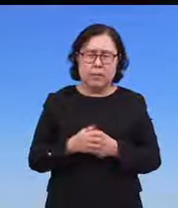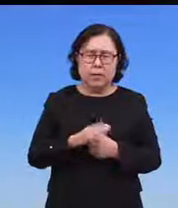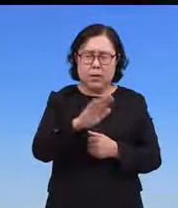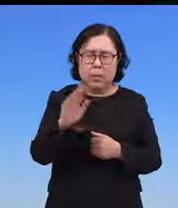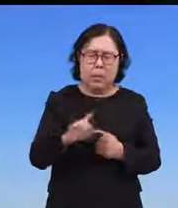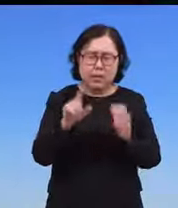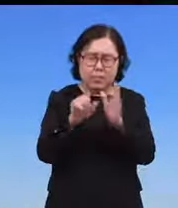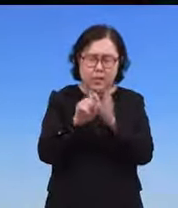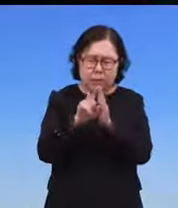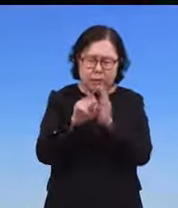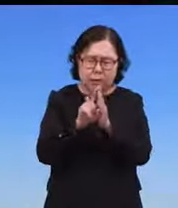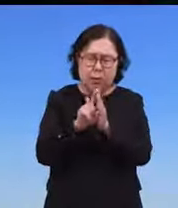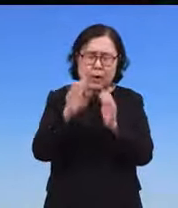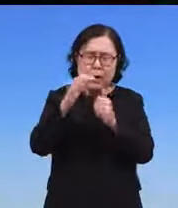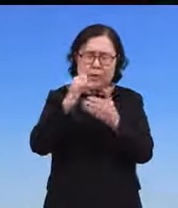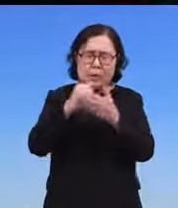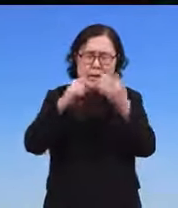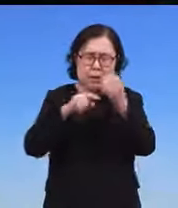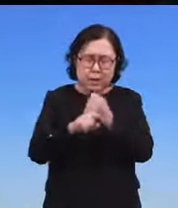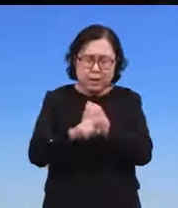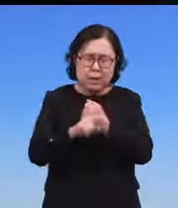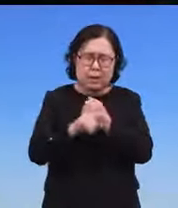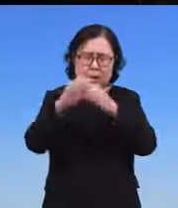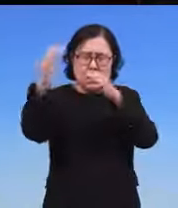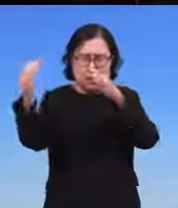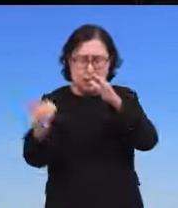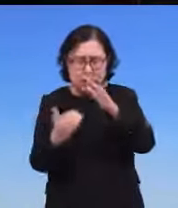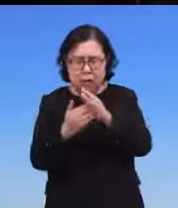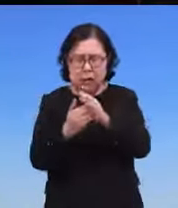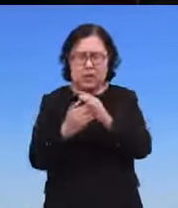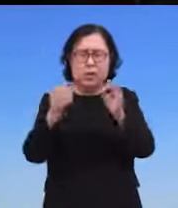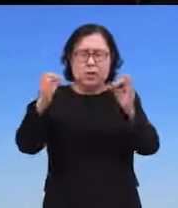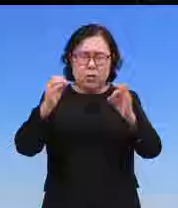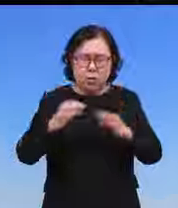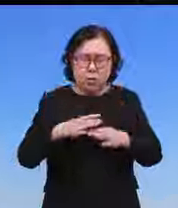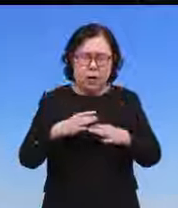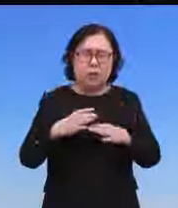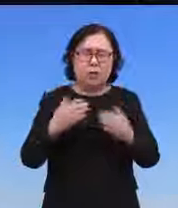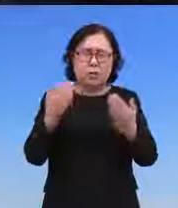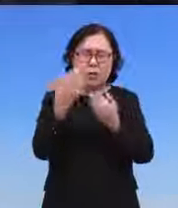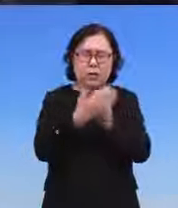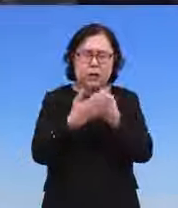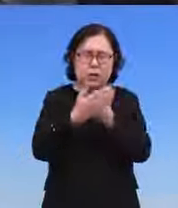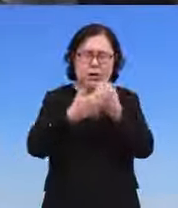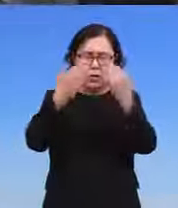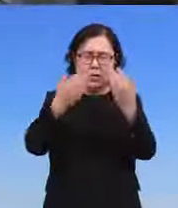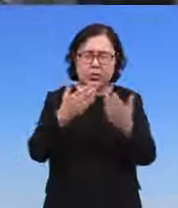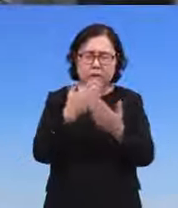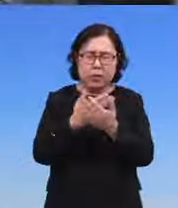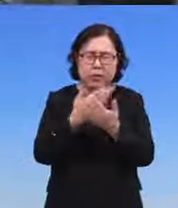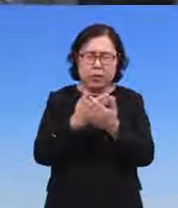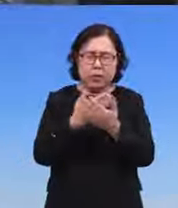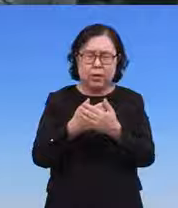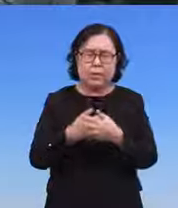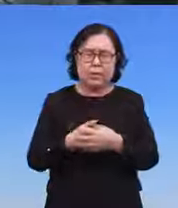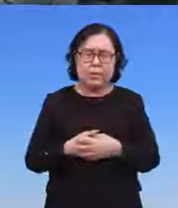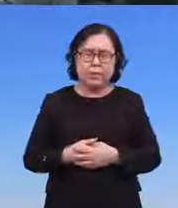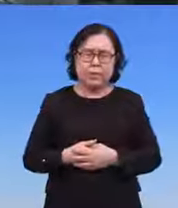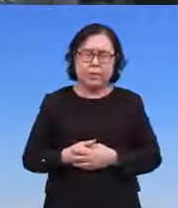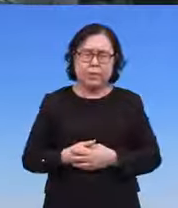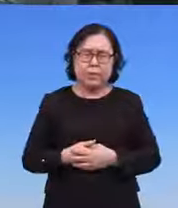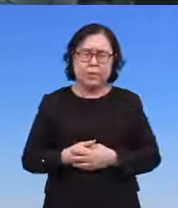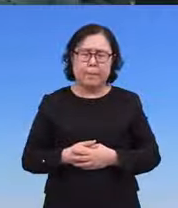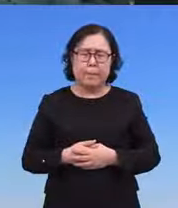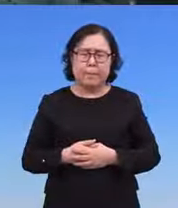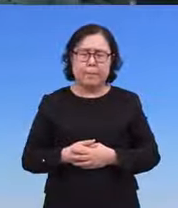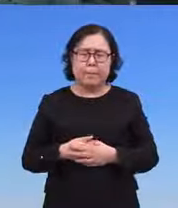견인하는 하나님의 뜻이 구현되는 놀라운 열매가 되게 하여 주시옵소서. 또 하나님